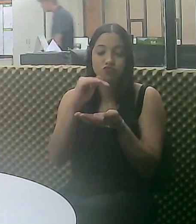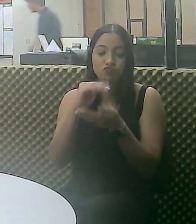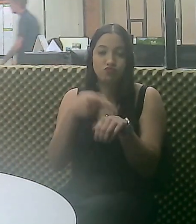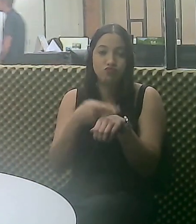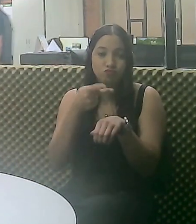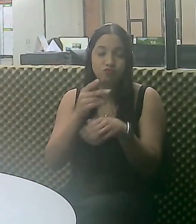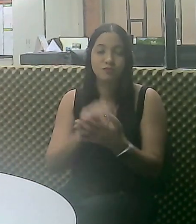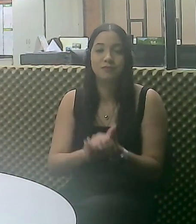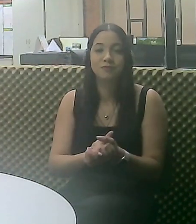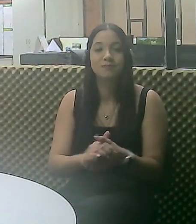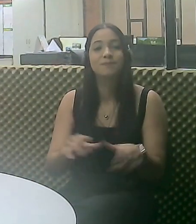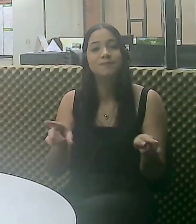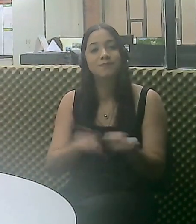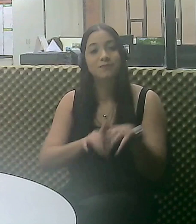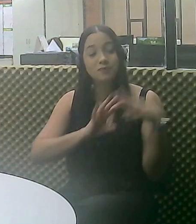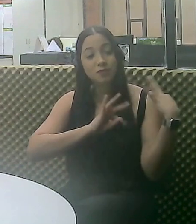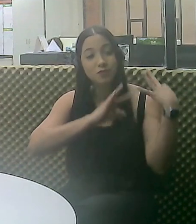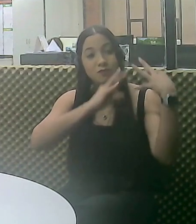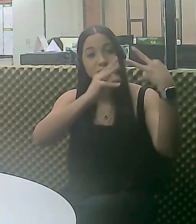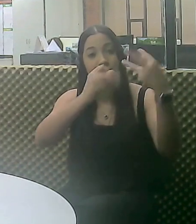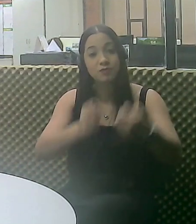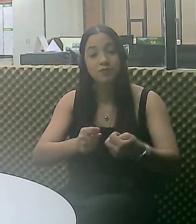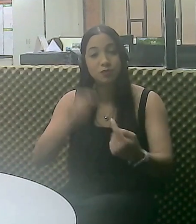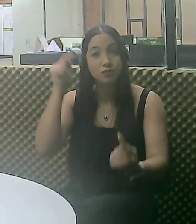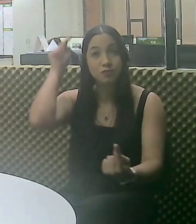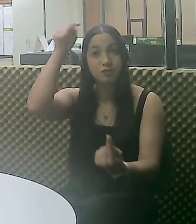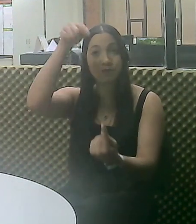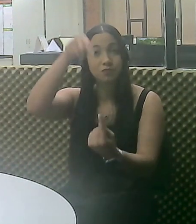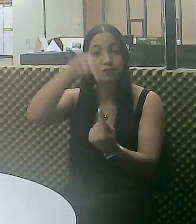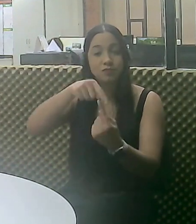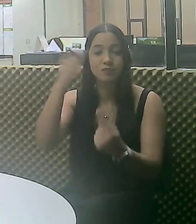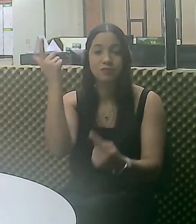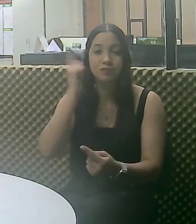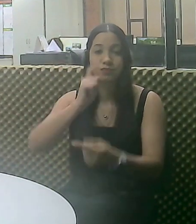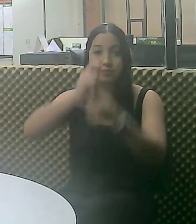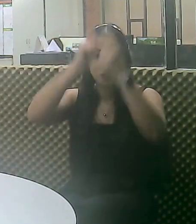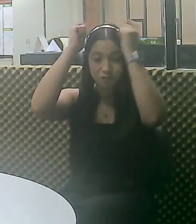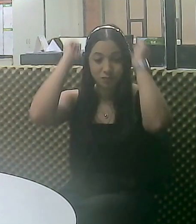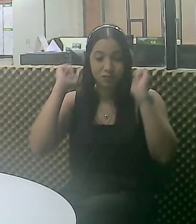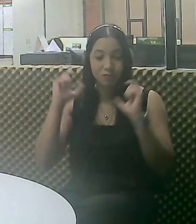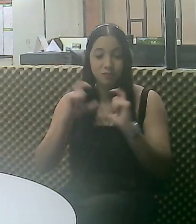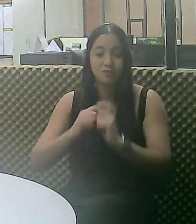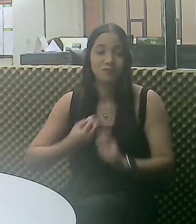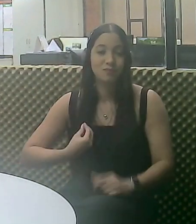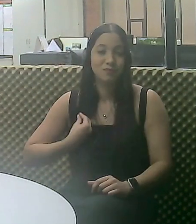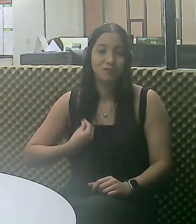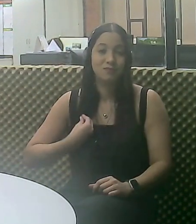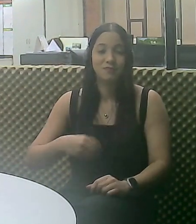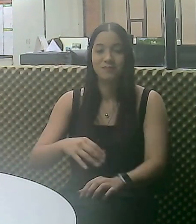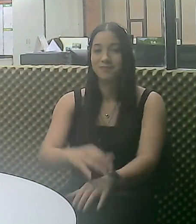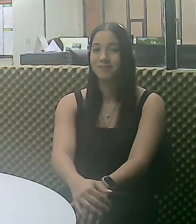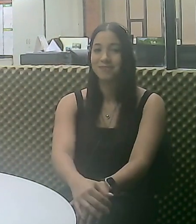troféus. Além disso, todos que completarem a prova receberão medalhas de participação.